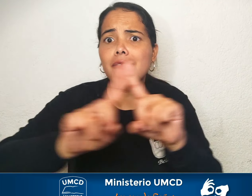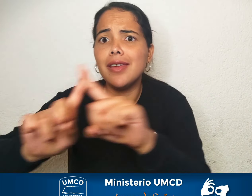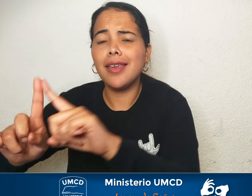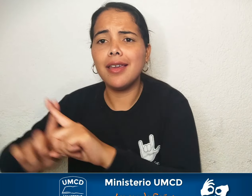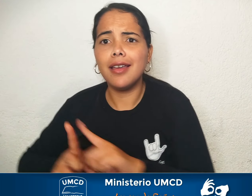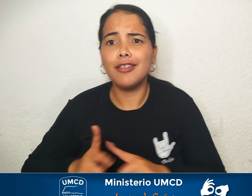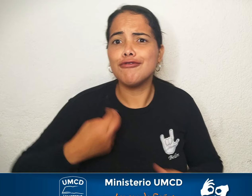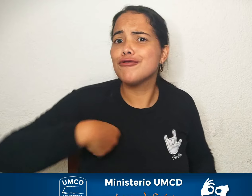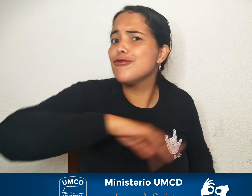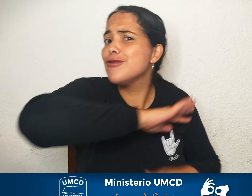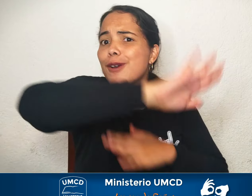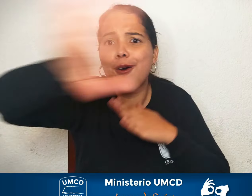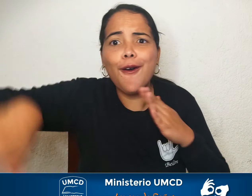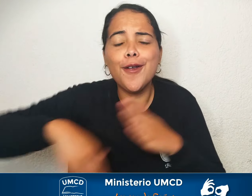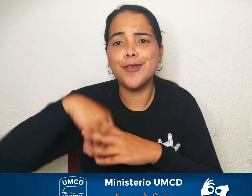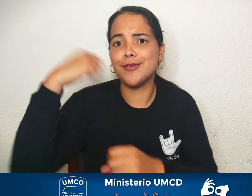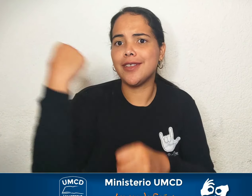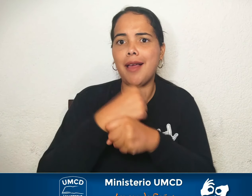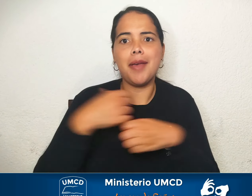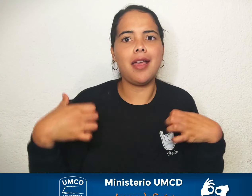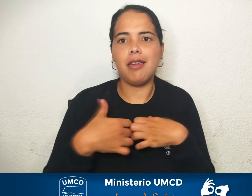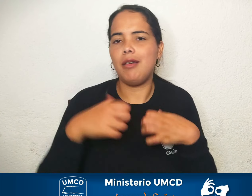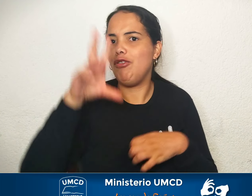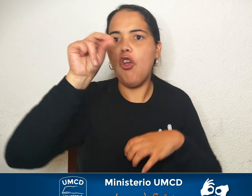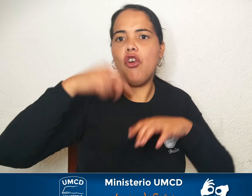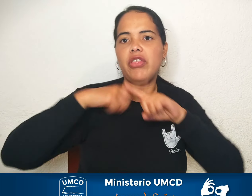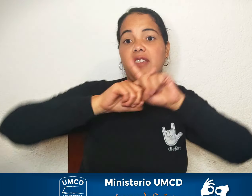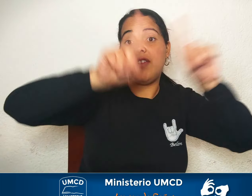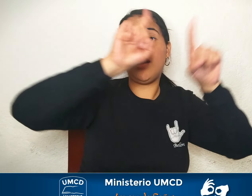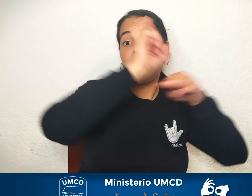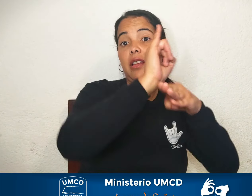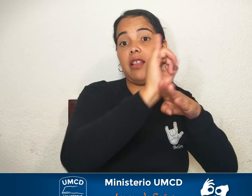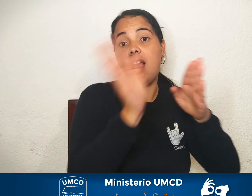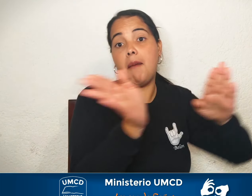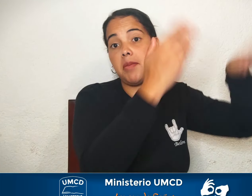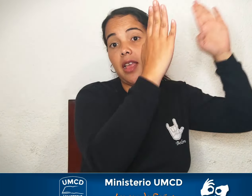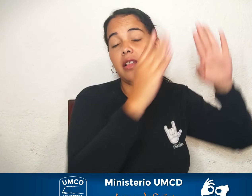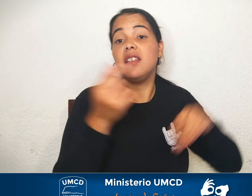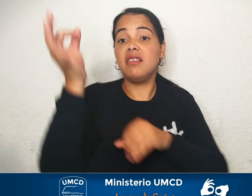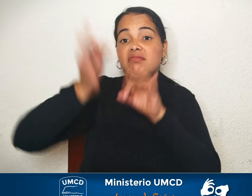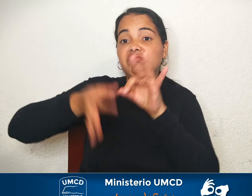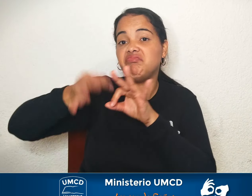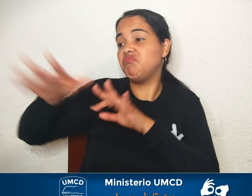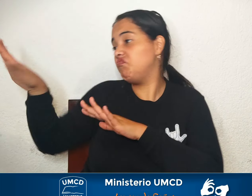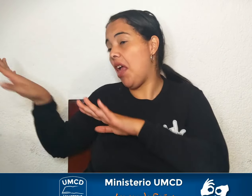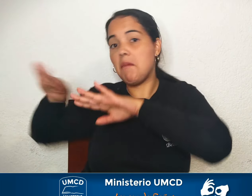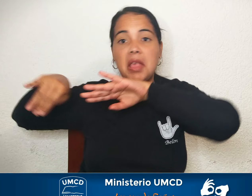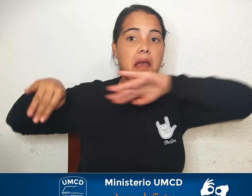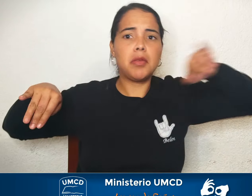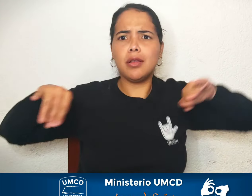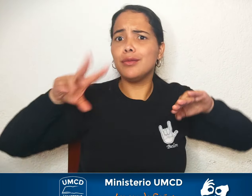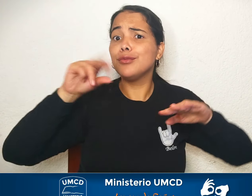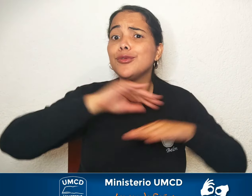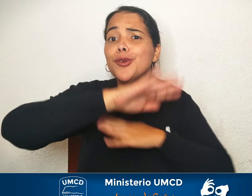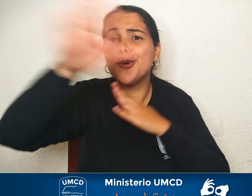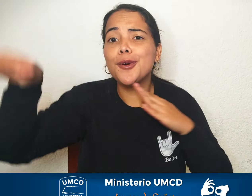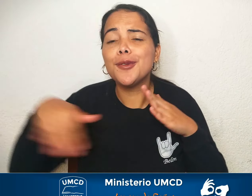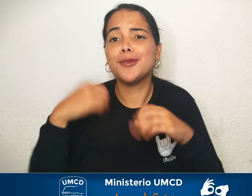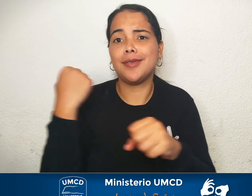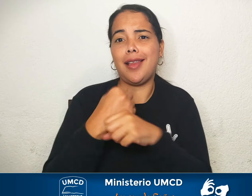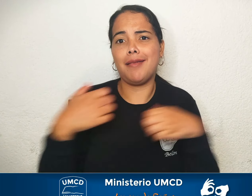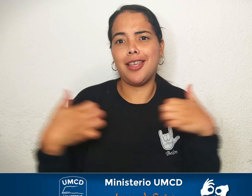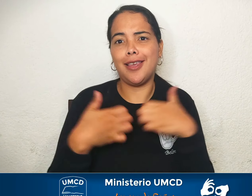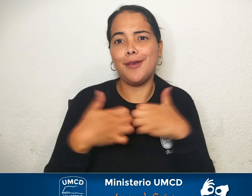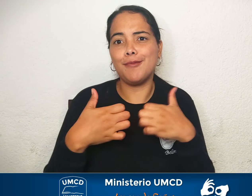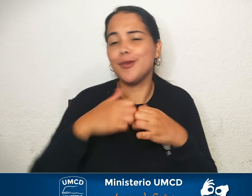alguna u otra manera, todos podemos ser partícipes de lo que Dios está haciendo. Siéntase